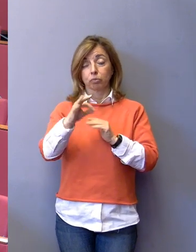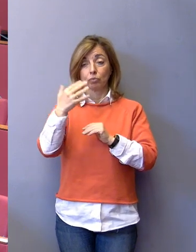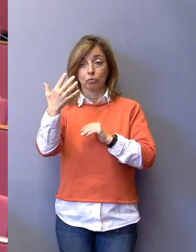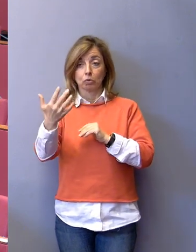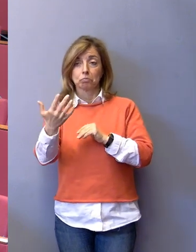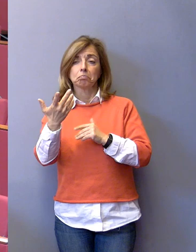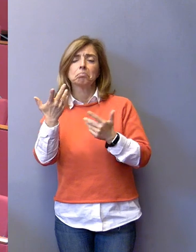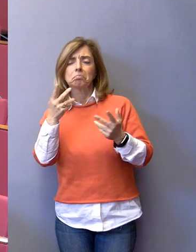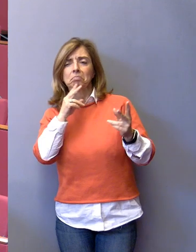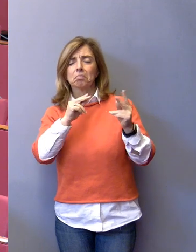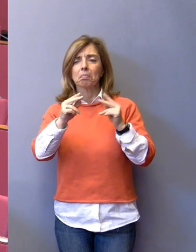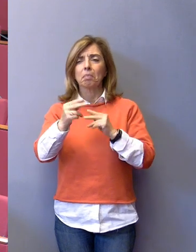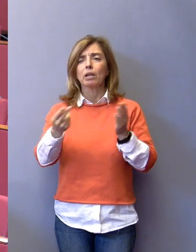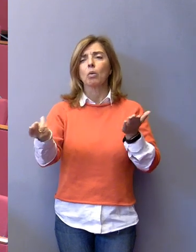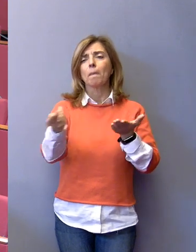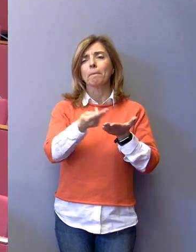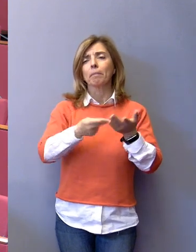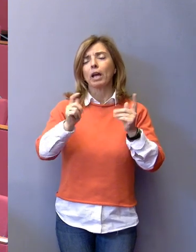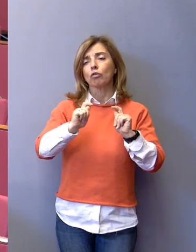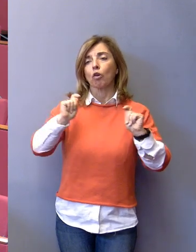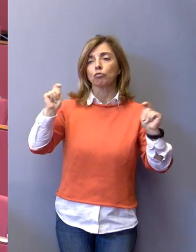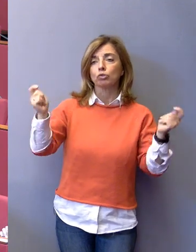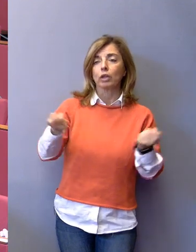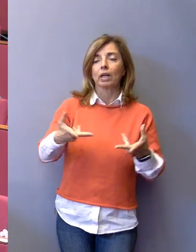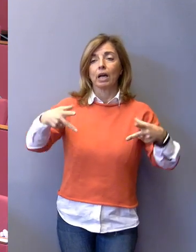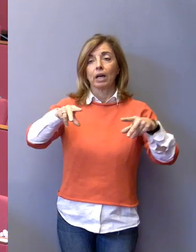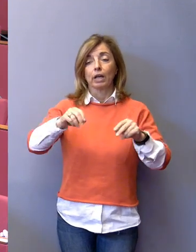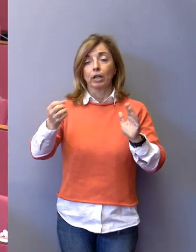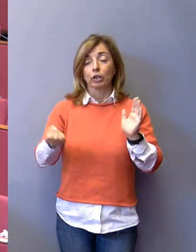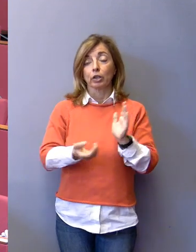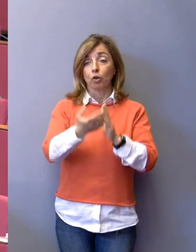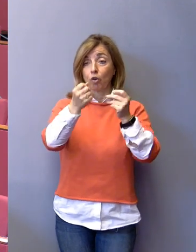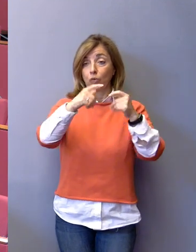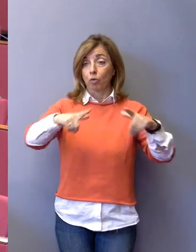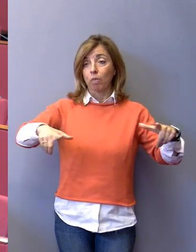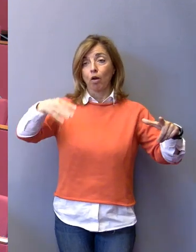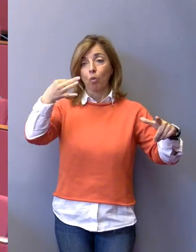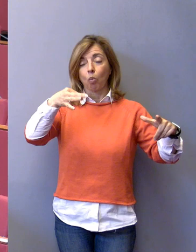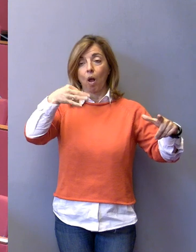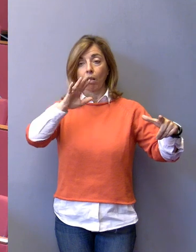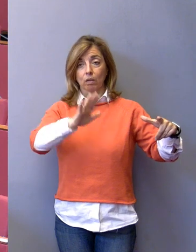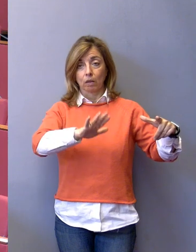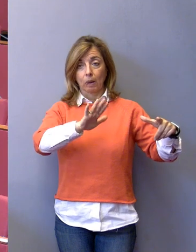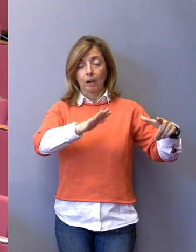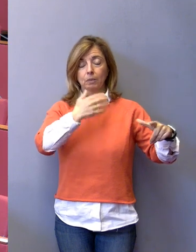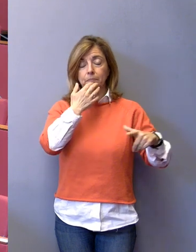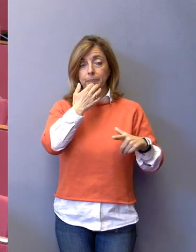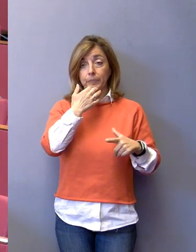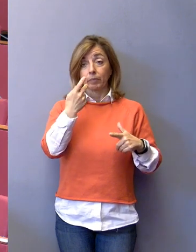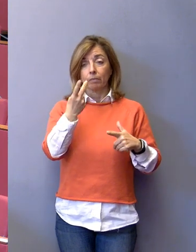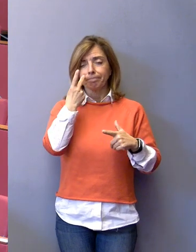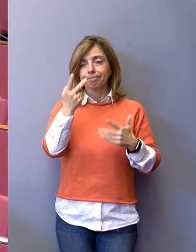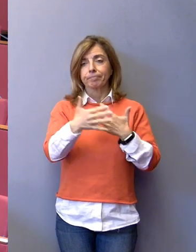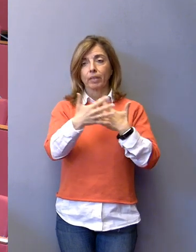attuato piano generale per il rinnovo urbano e la qualità della città in cui si evidenzia